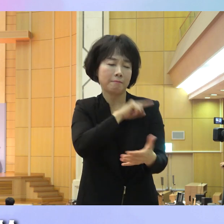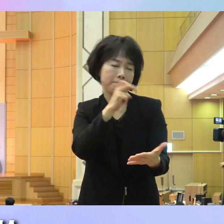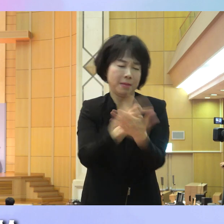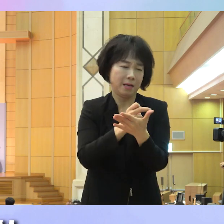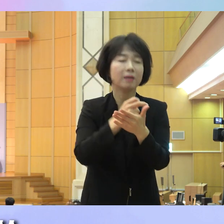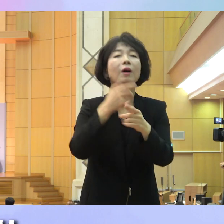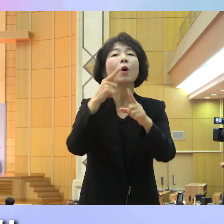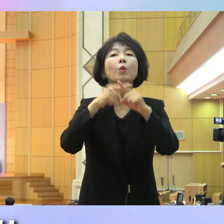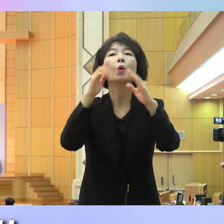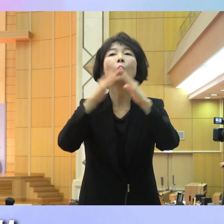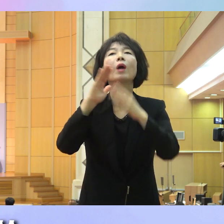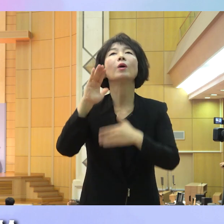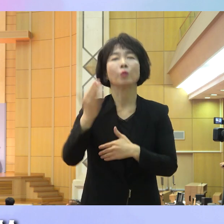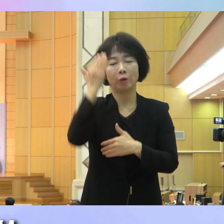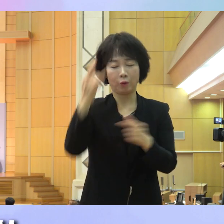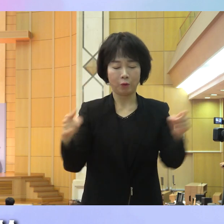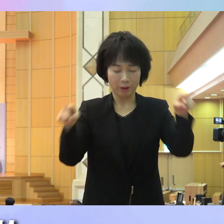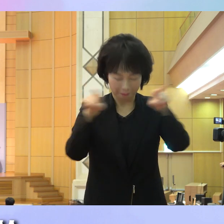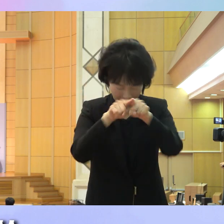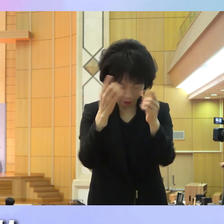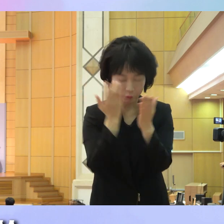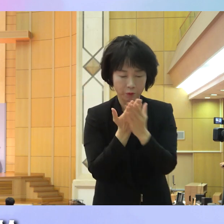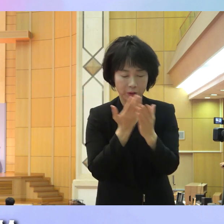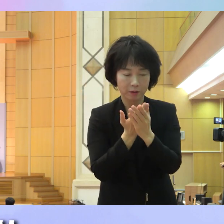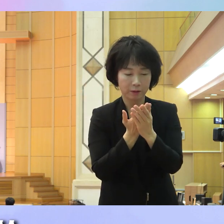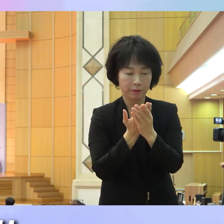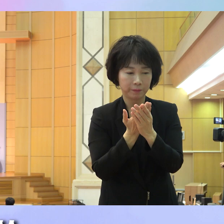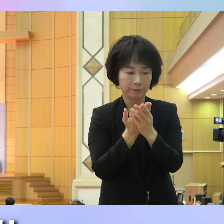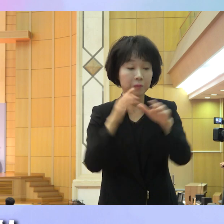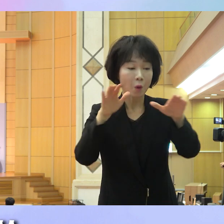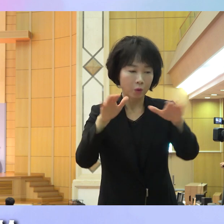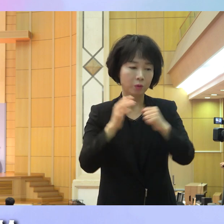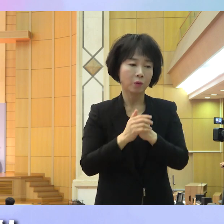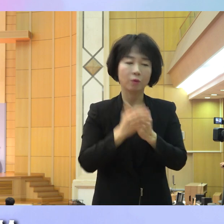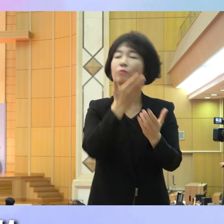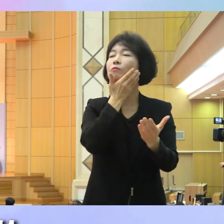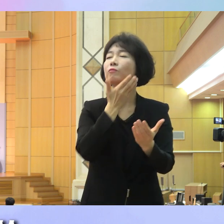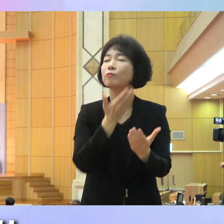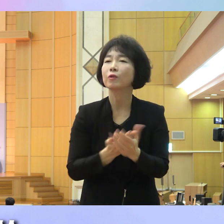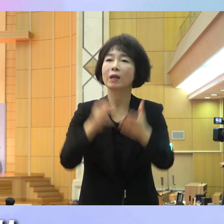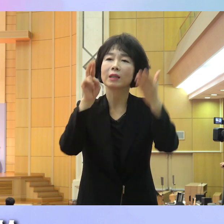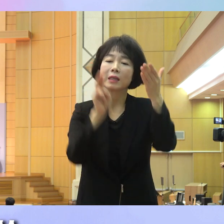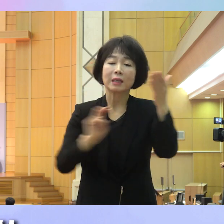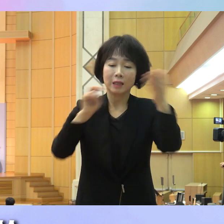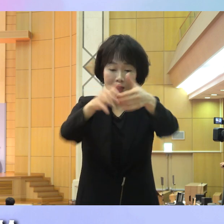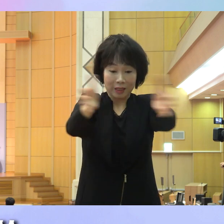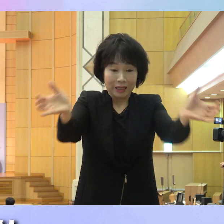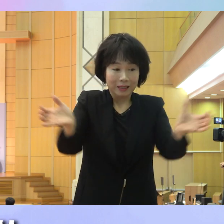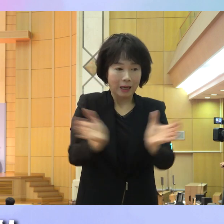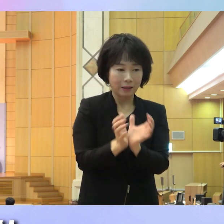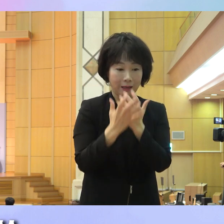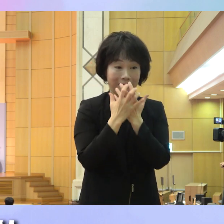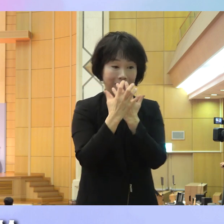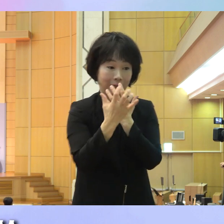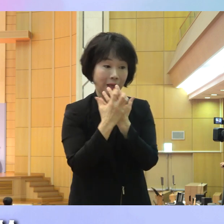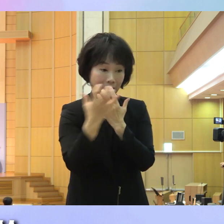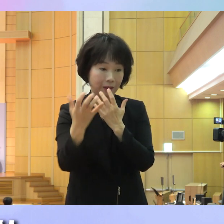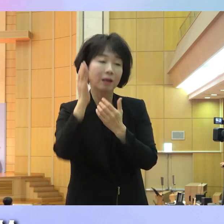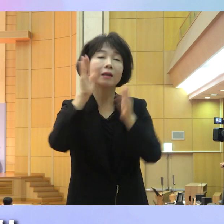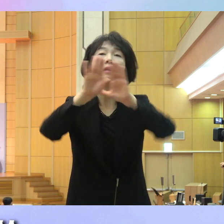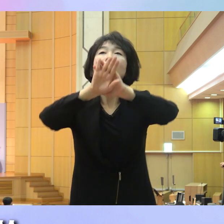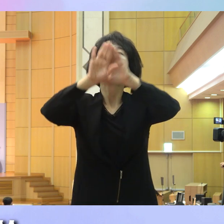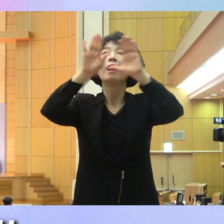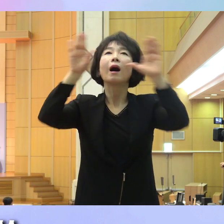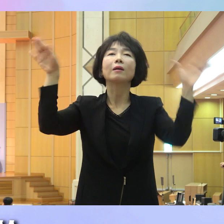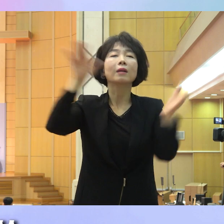있도록 우리 하나님 아버지 함께하여 주옵소서. 오늘 또 귀한 찬양대 찬양을 할진대 그 찬양이 하늘